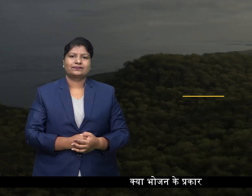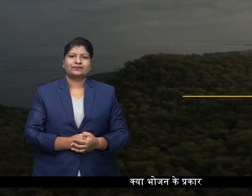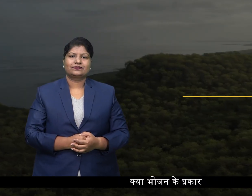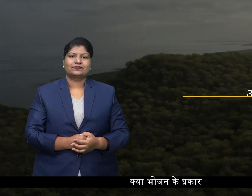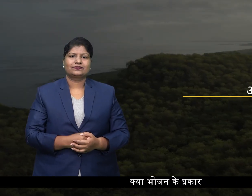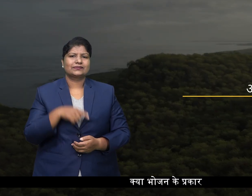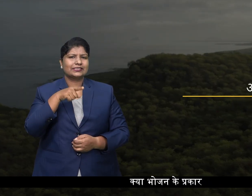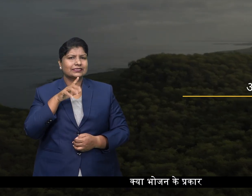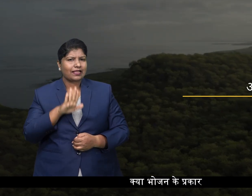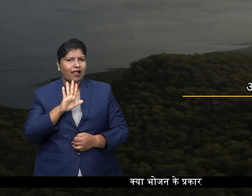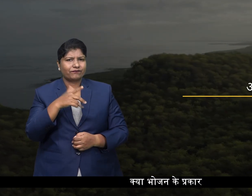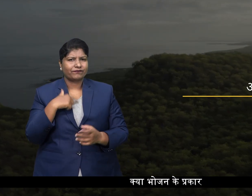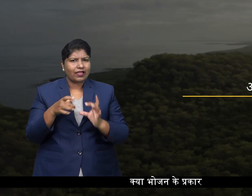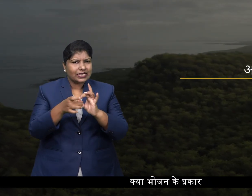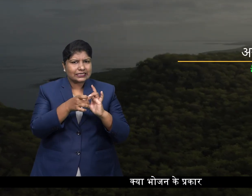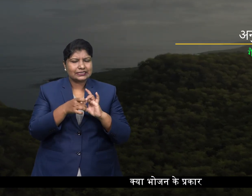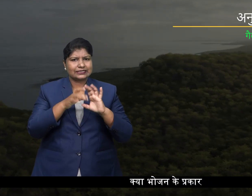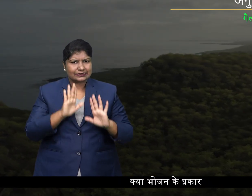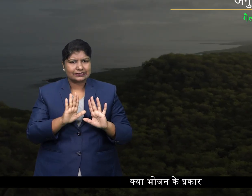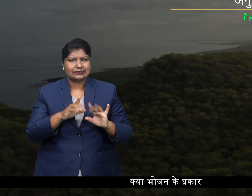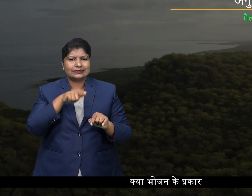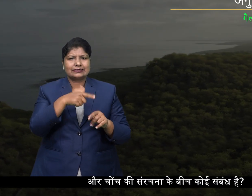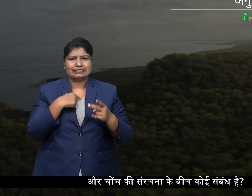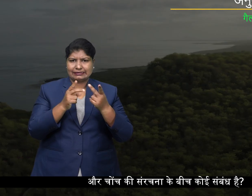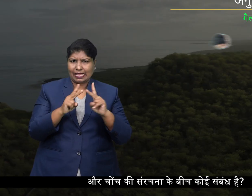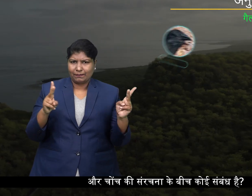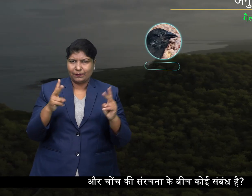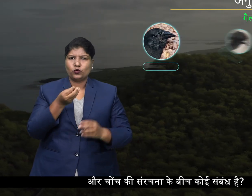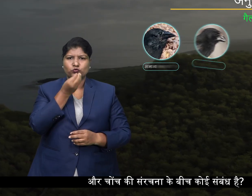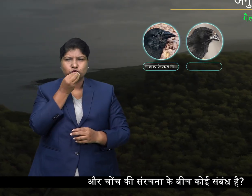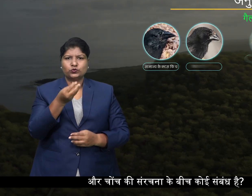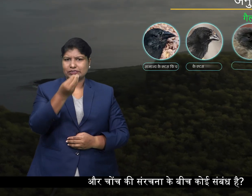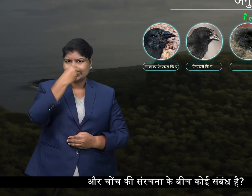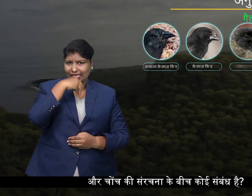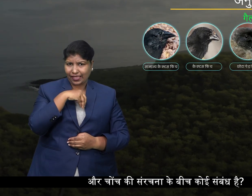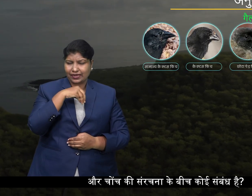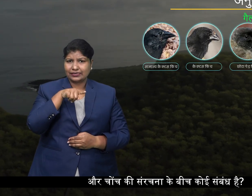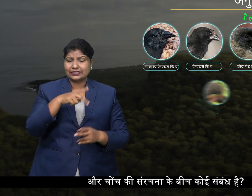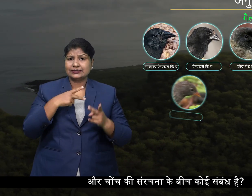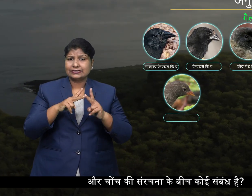क्या भोजन के प्रकार और चोंच की संरचना के बीच कोई संबंध है?